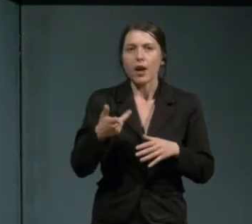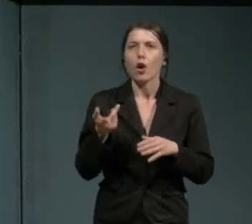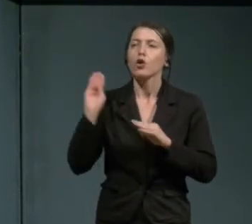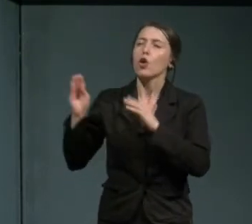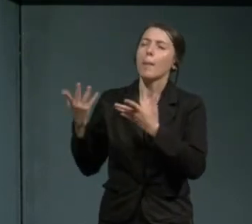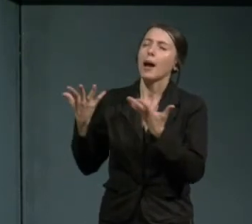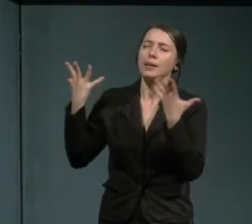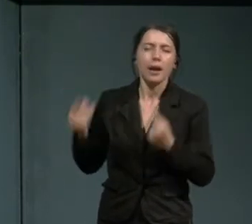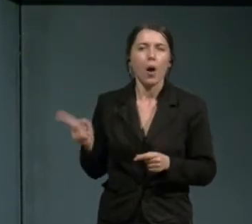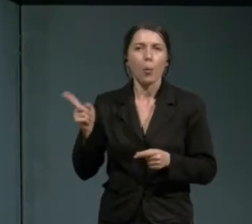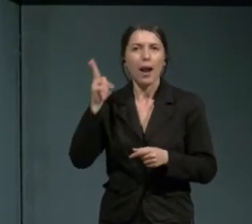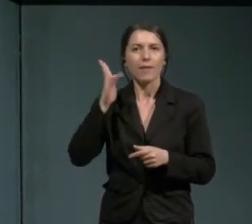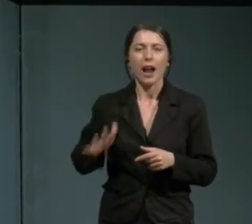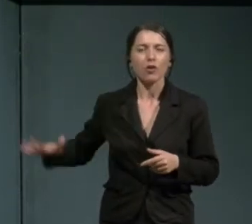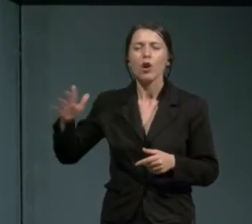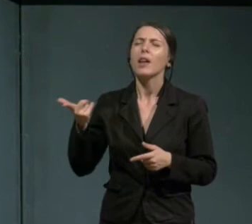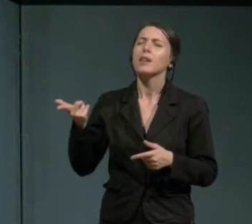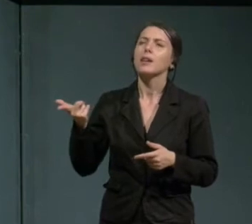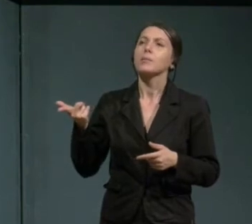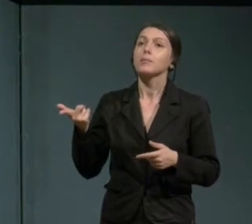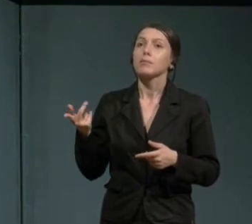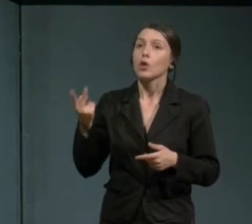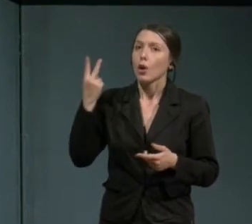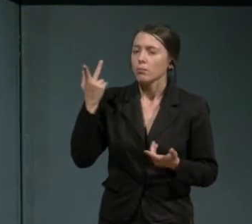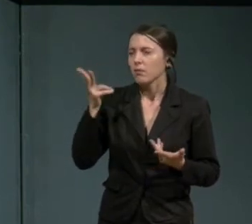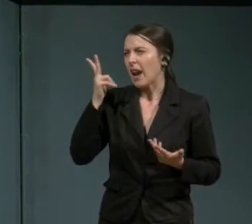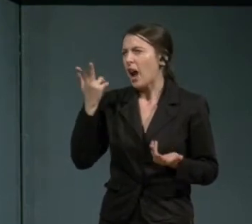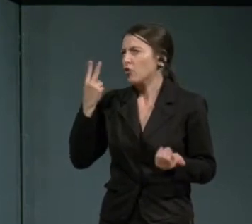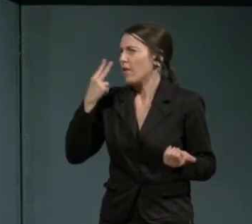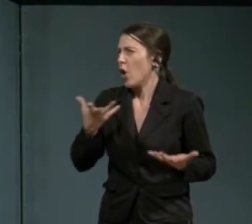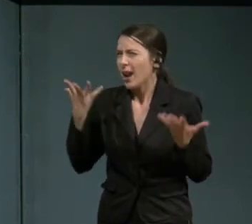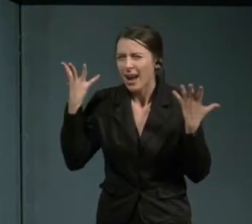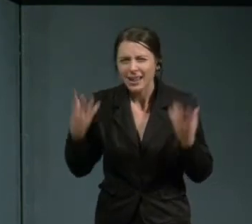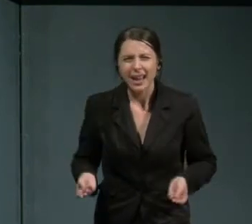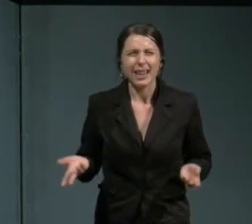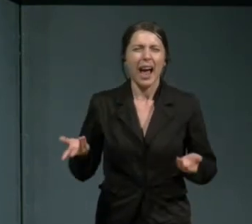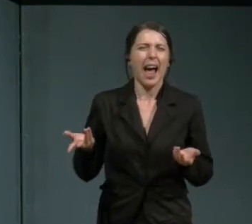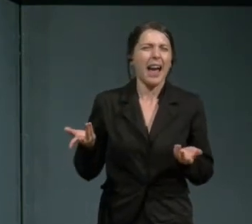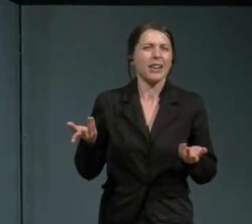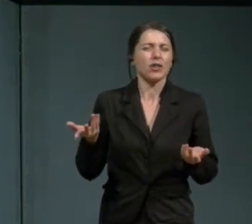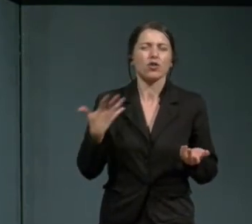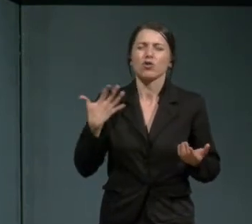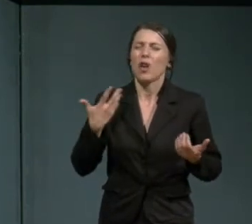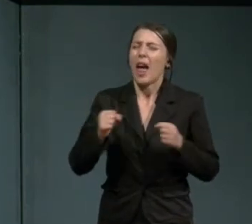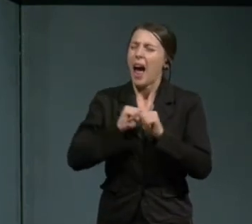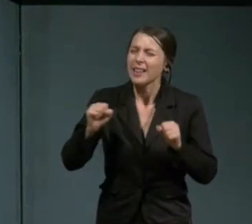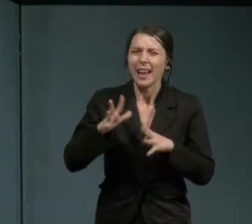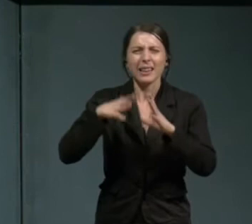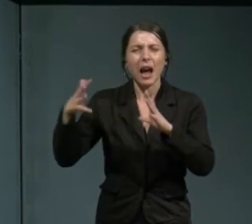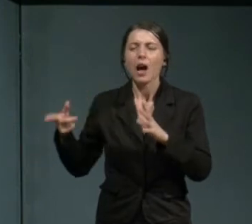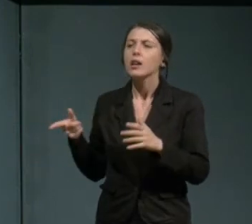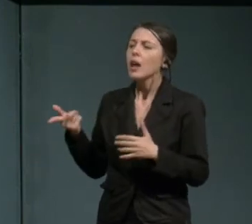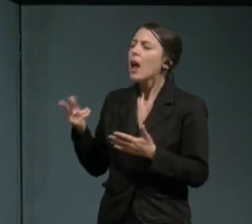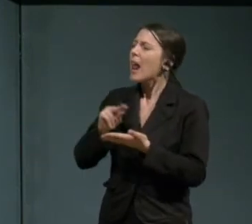come la violenza che c'è stata in francia di attentati queste usato come sono entrati che cosa hanno prodotto